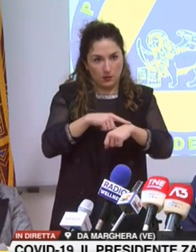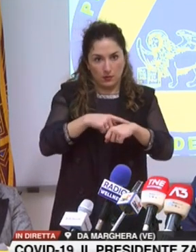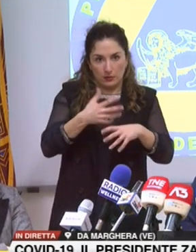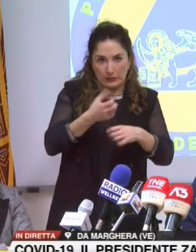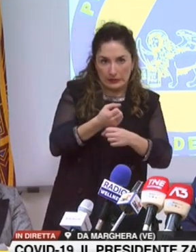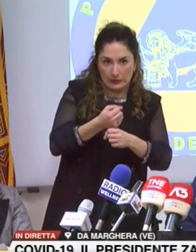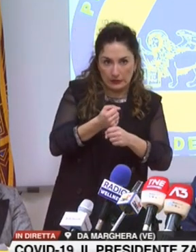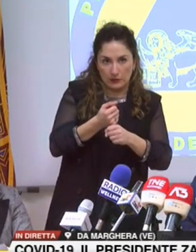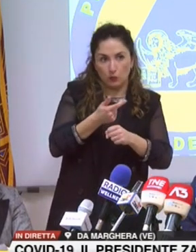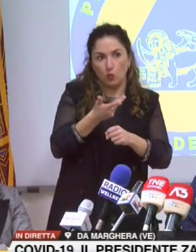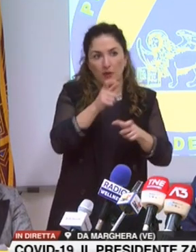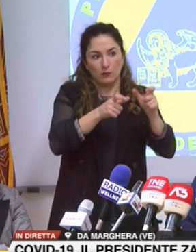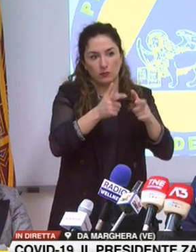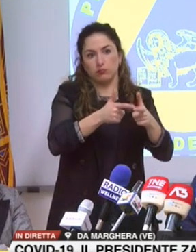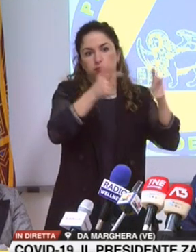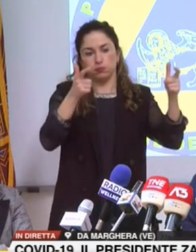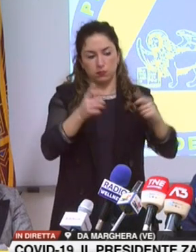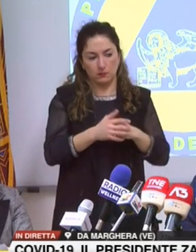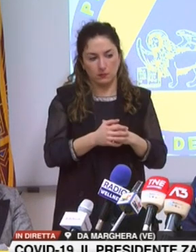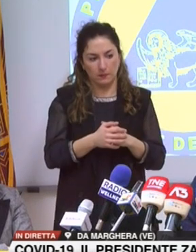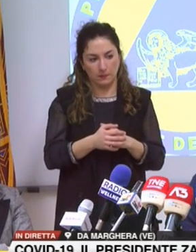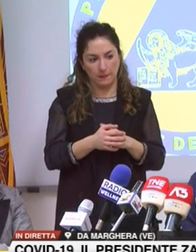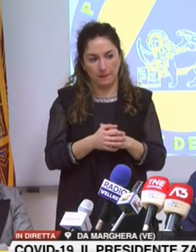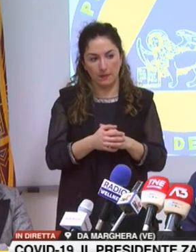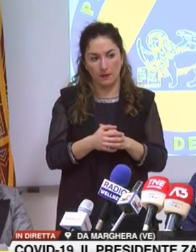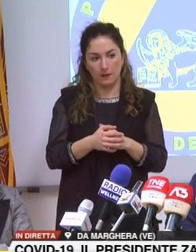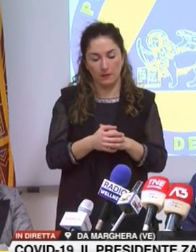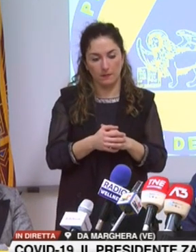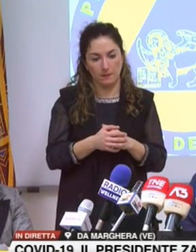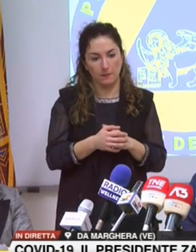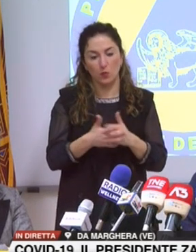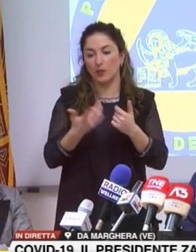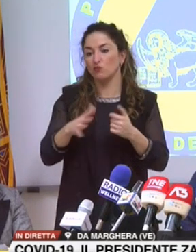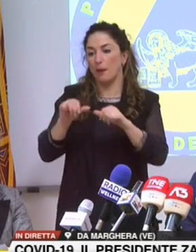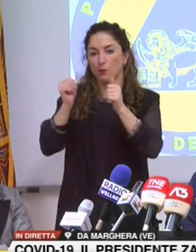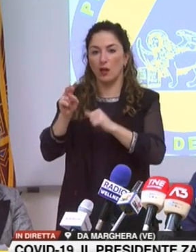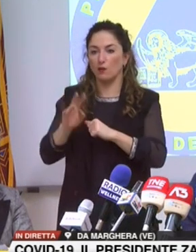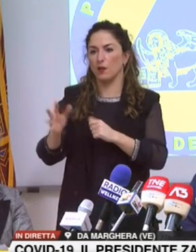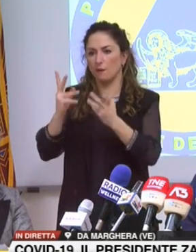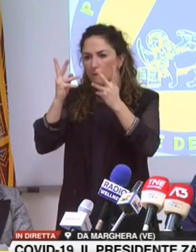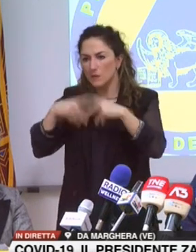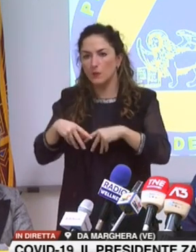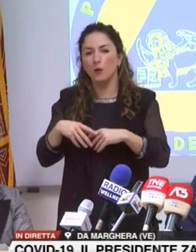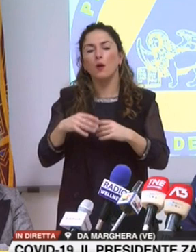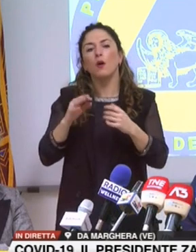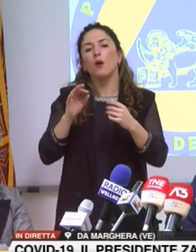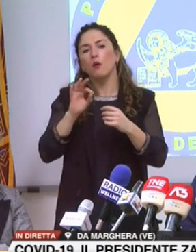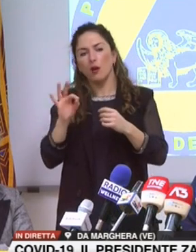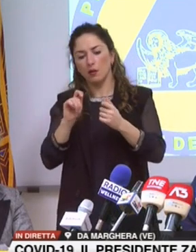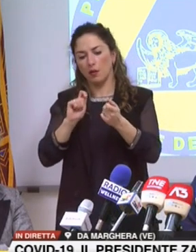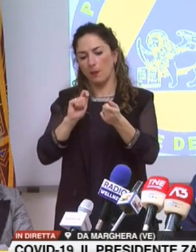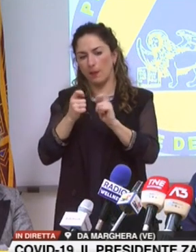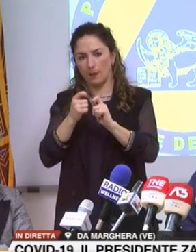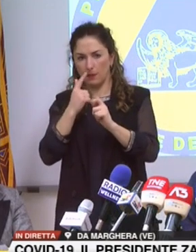sembrato naturale percorrere strade di comprovata efficacia per il modello veneto. C'è stato qualche adattamento di